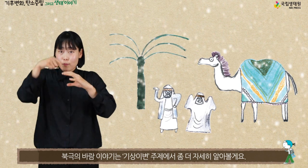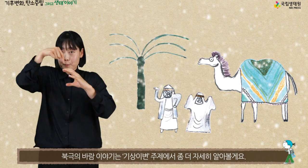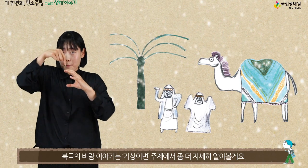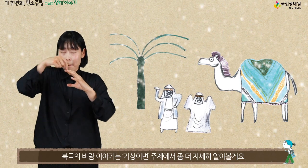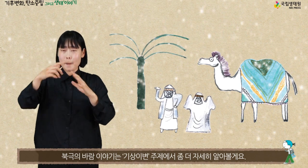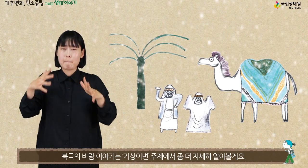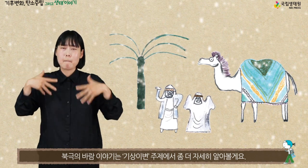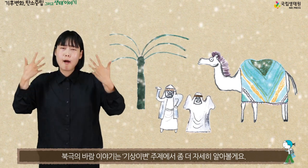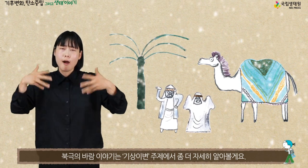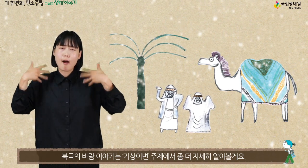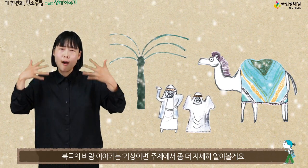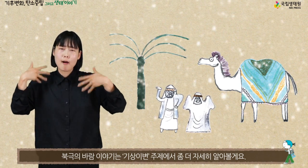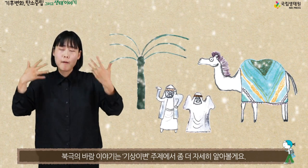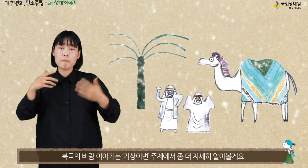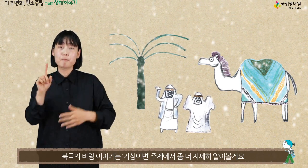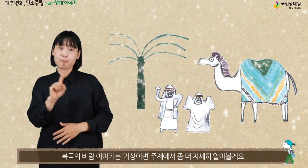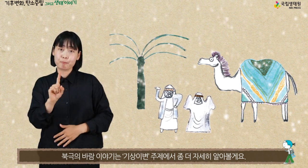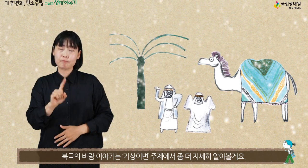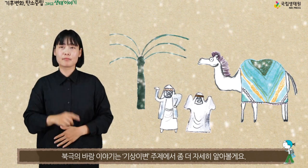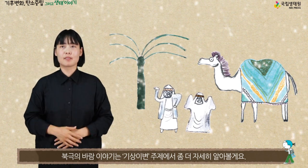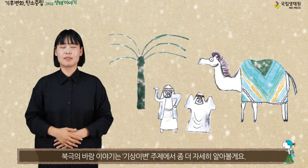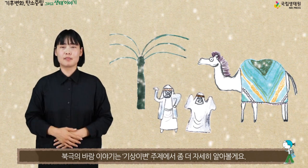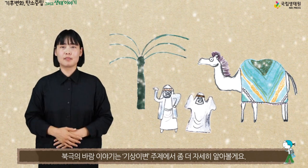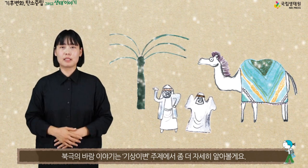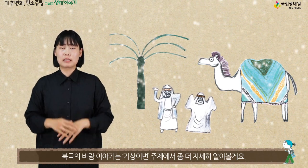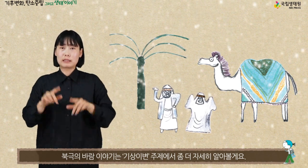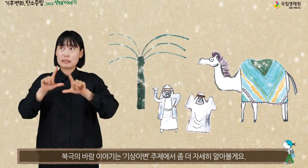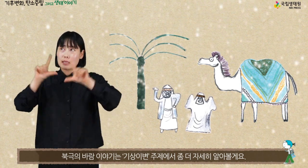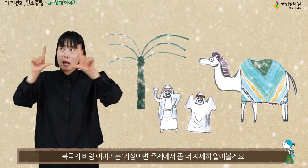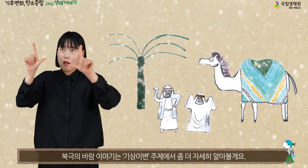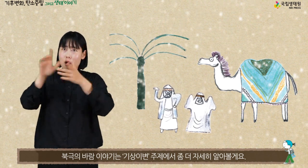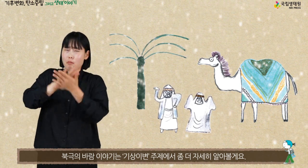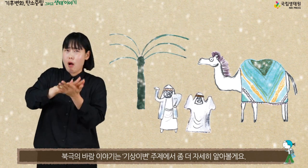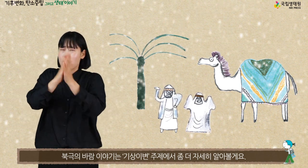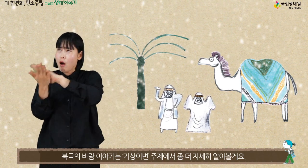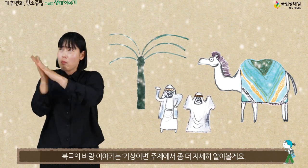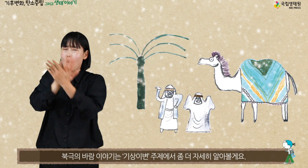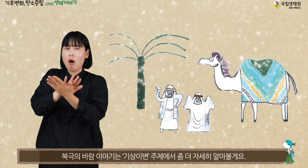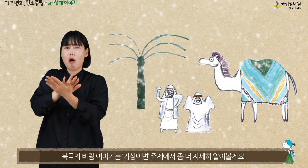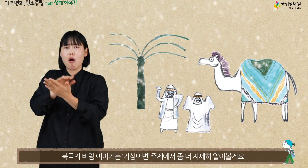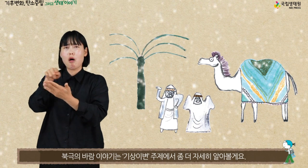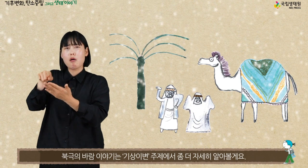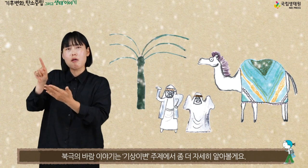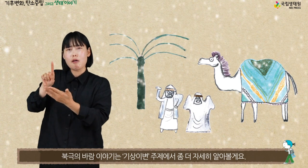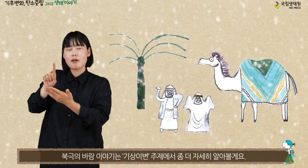북극의 바람 이야기는 기상이변 주제에서 좀 더 자세히 알아볼게요.